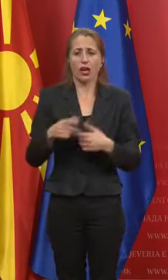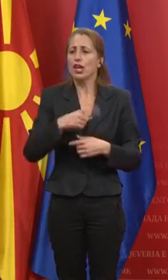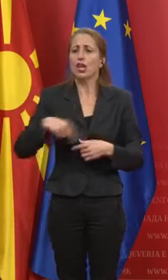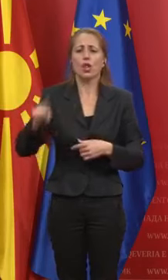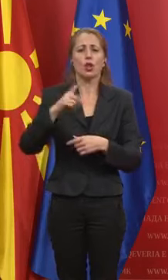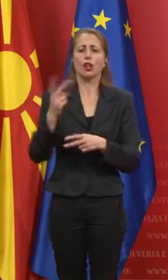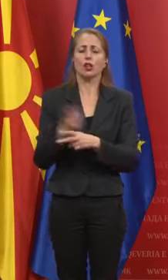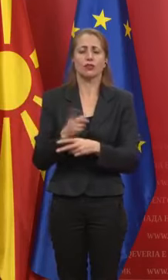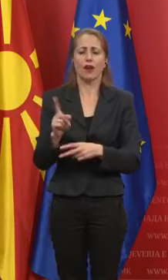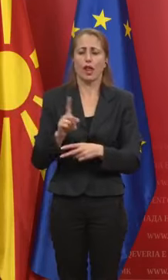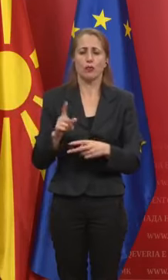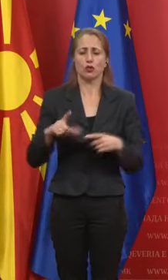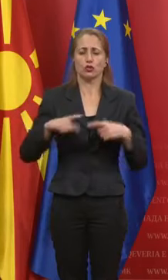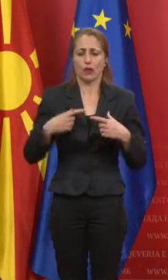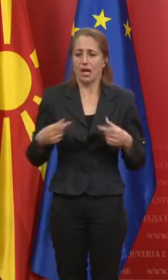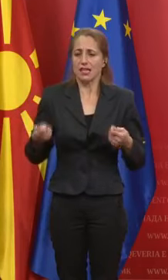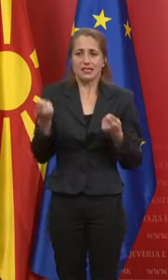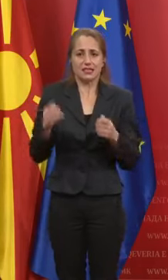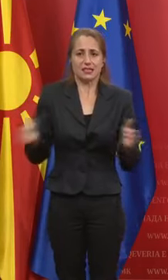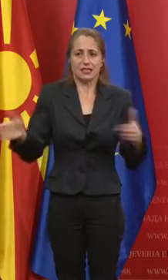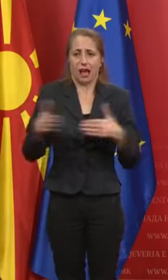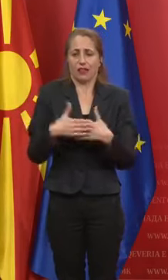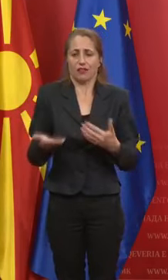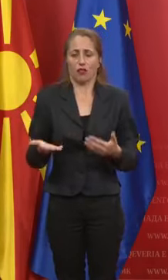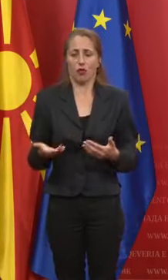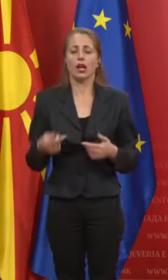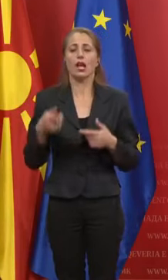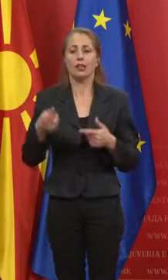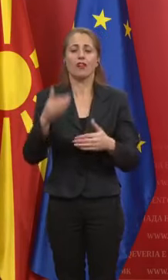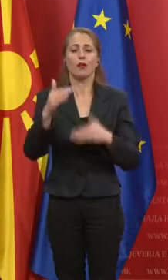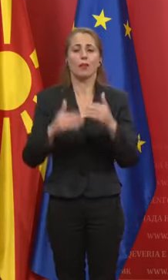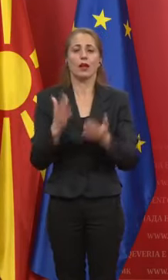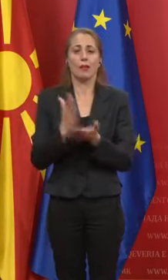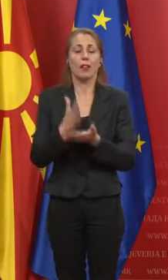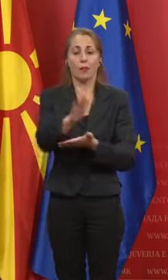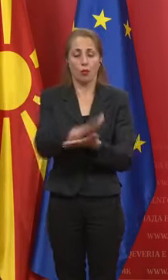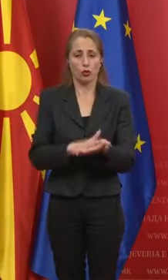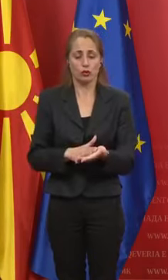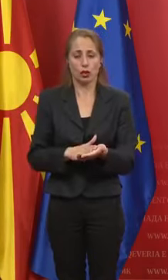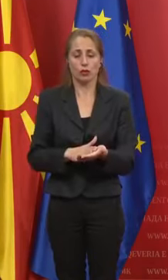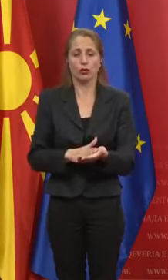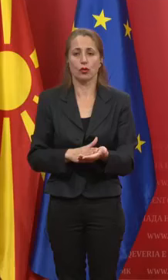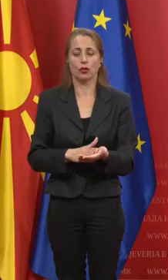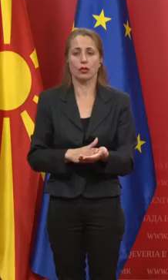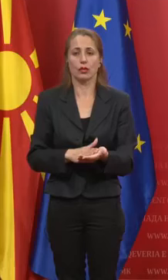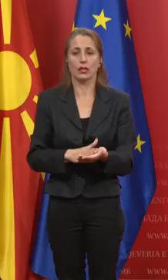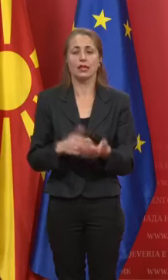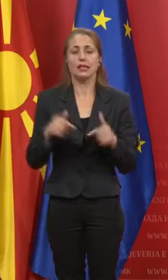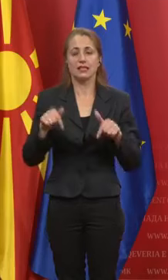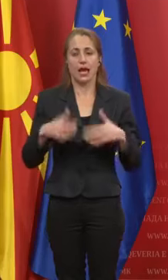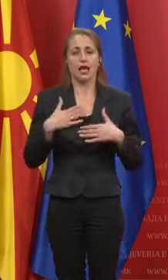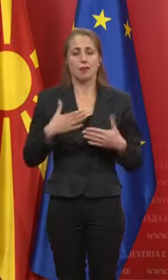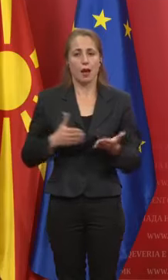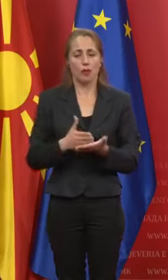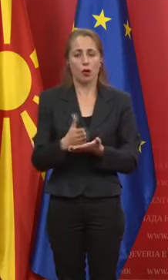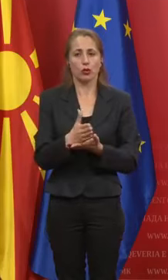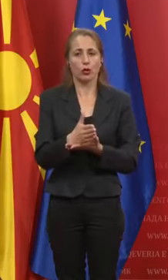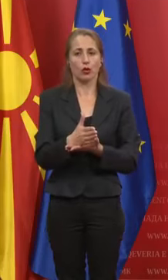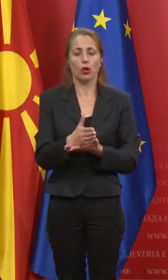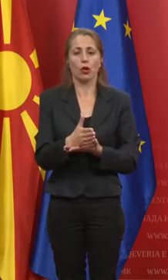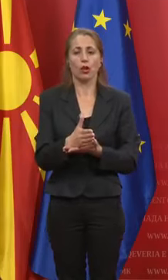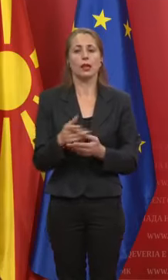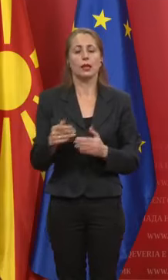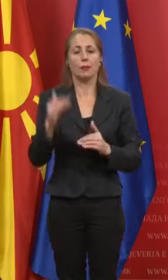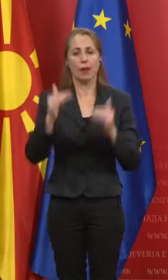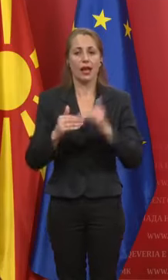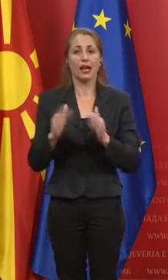живее затворена. Такви мерки беа на почетокот и сега имаме протоколи и превентивни мерки кои